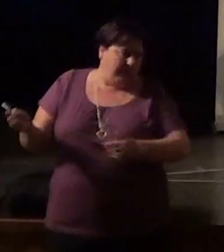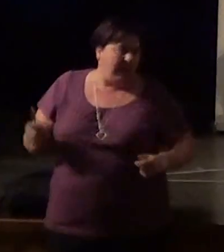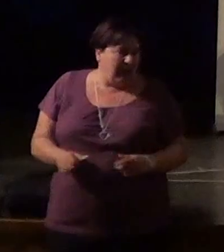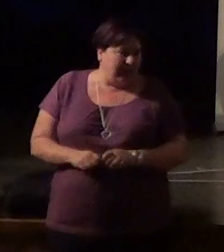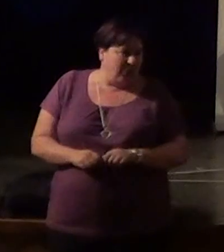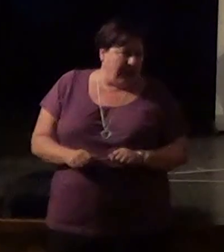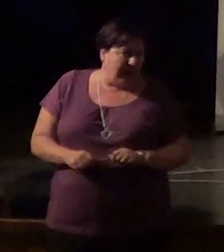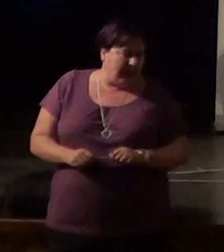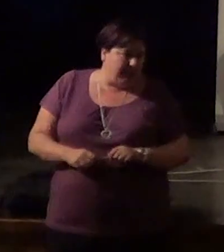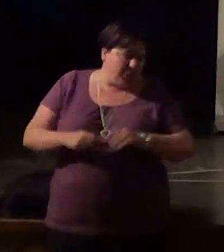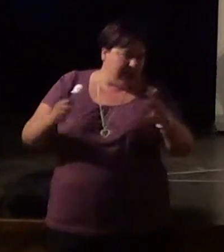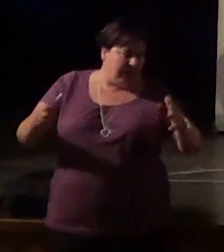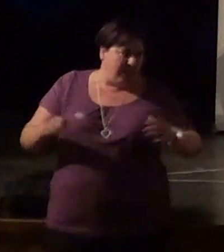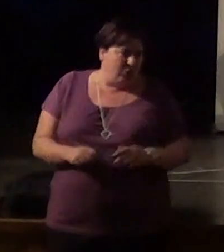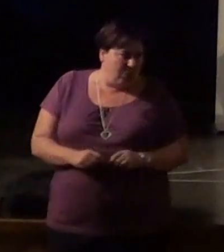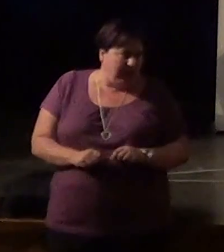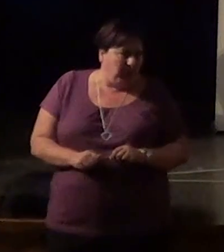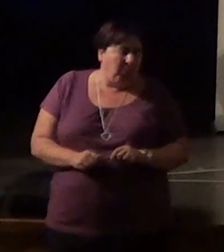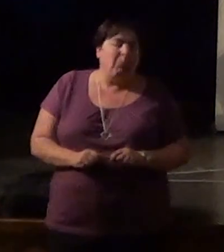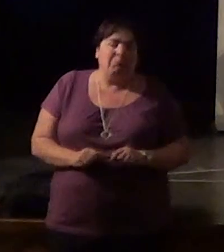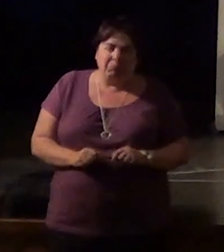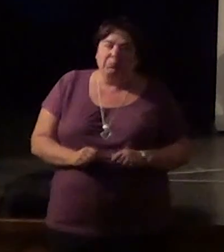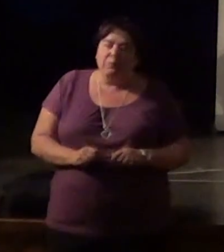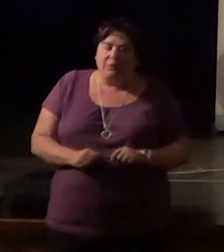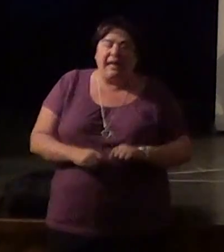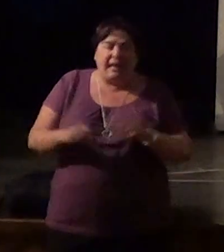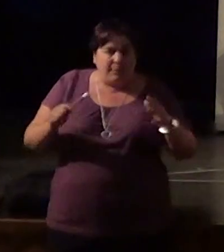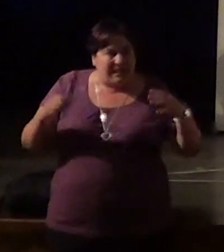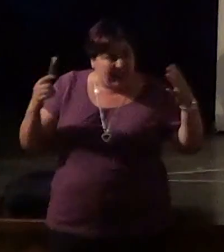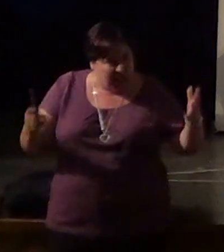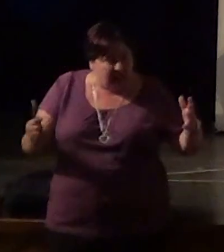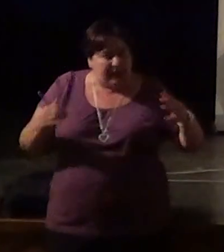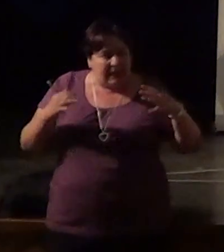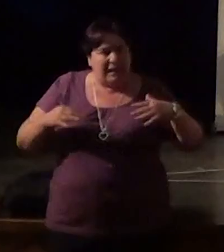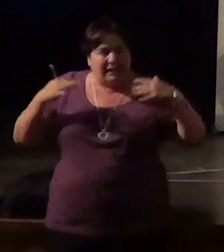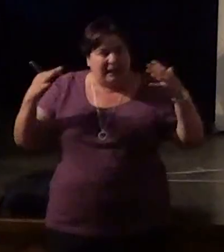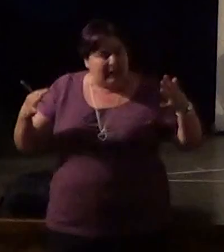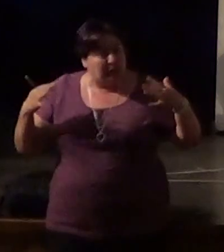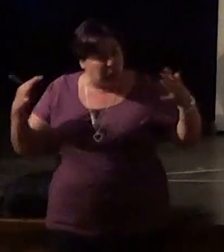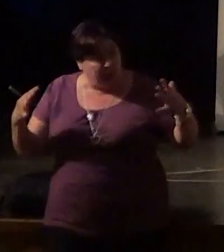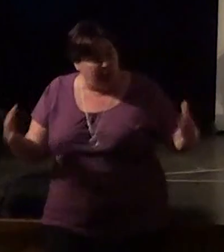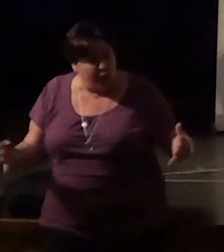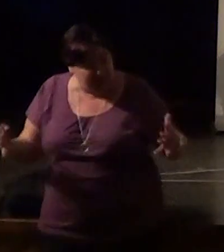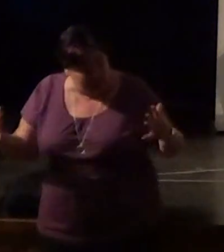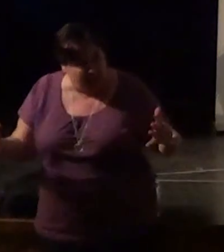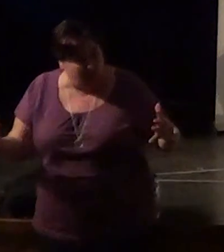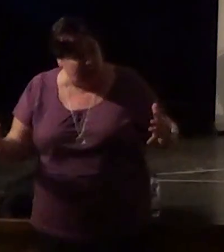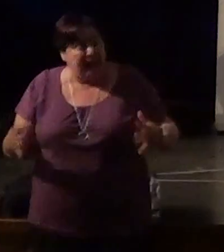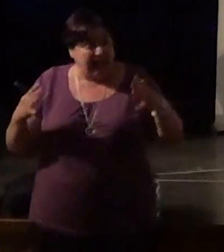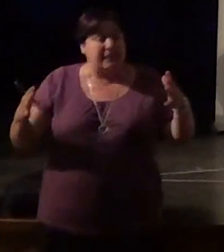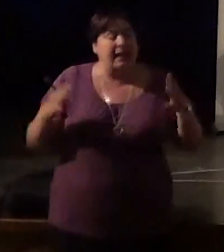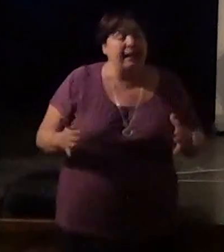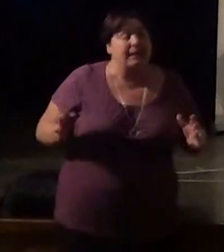han retirado a todas las asociaciones agrarias y a todos los partidos políticos, y está negociando él directamente con las